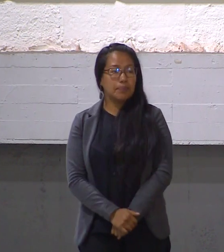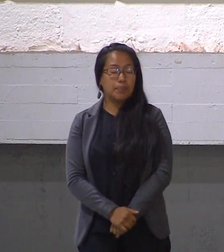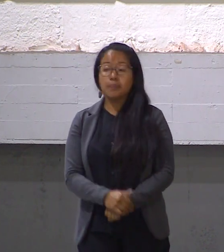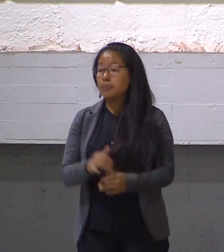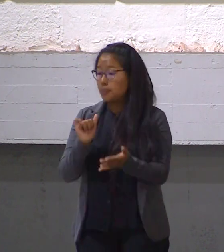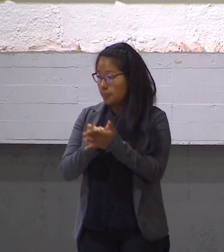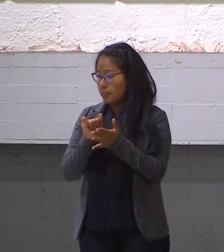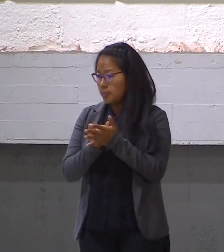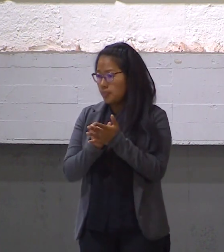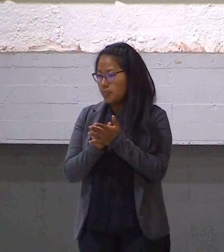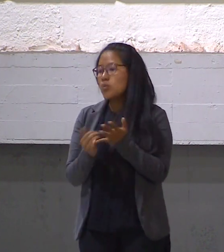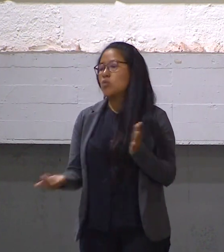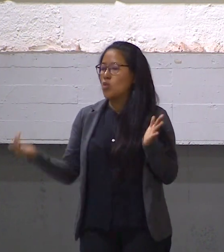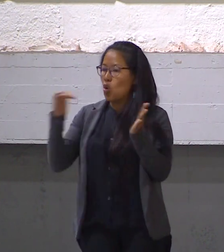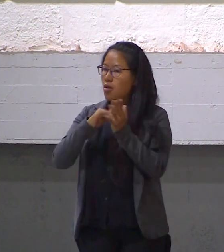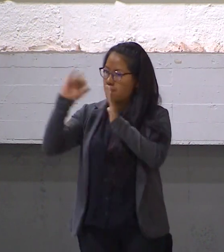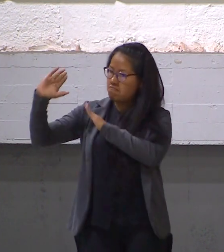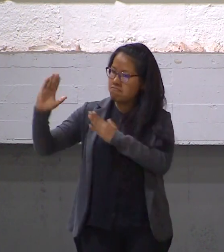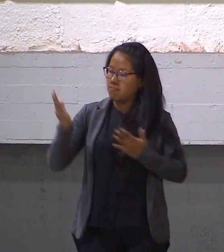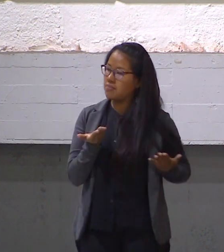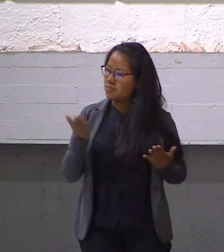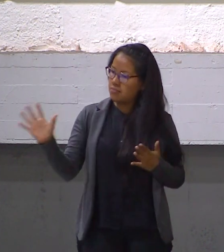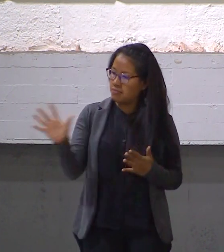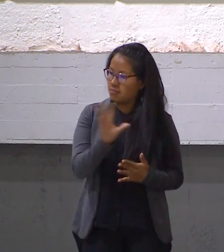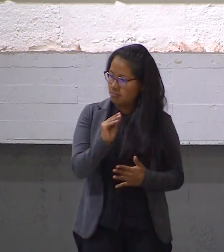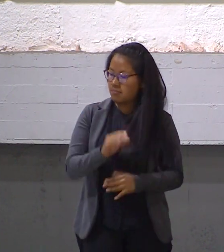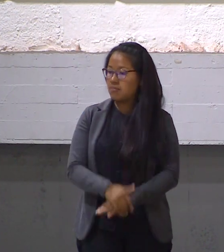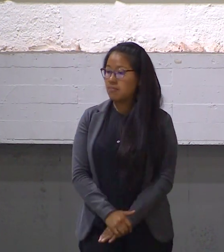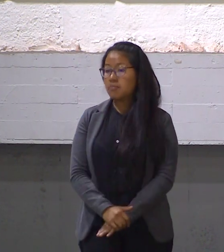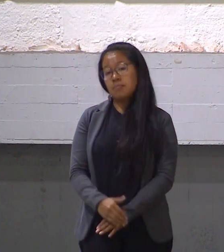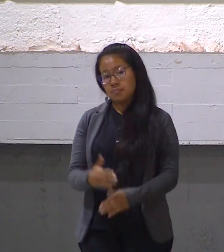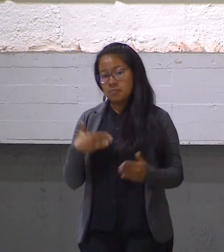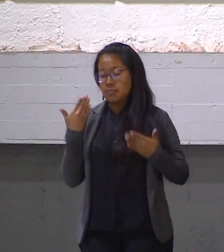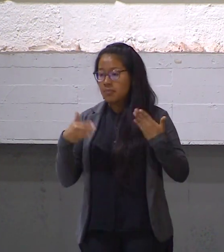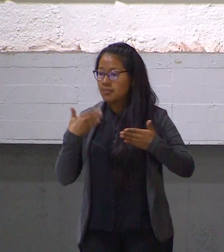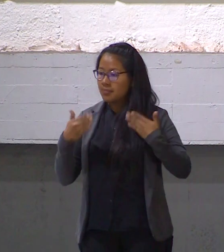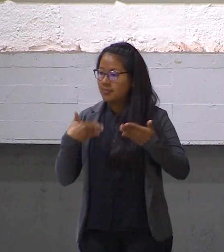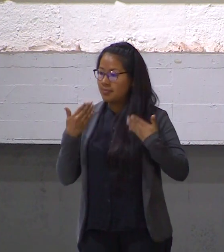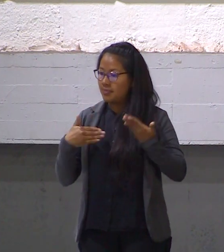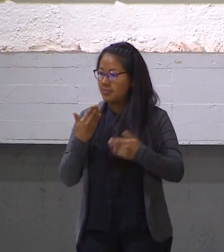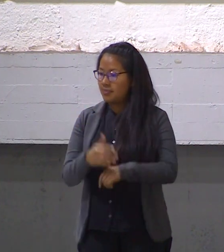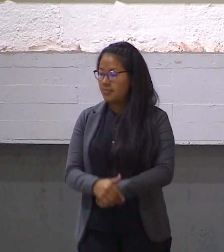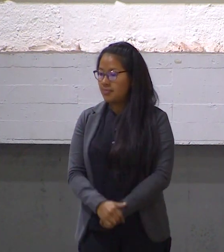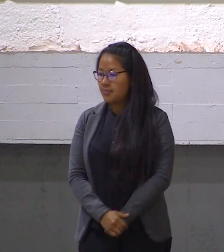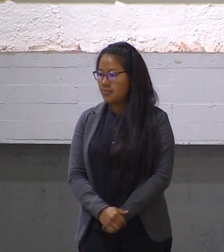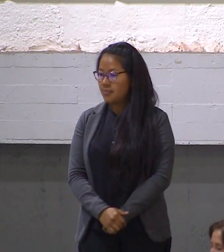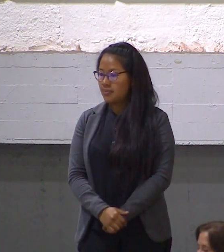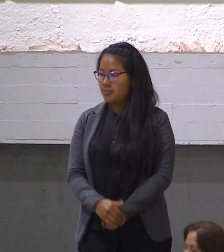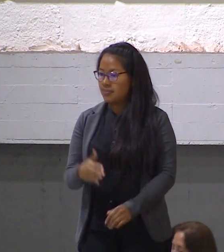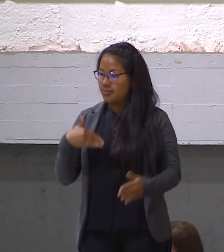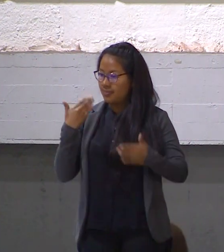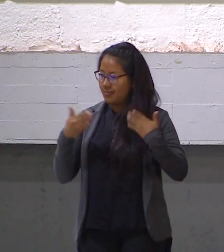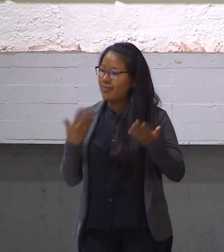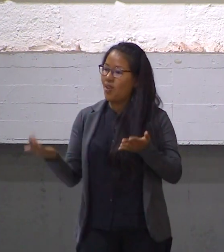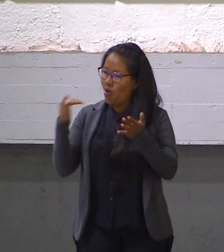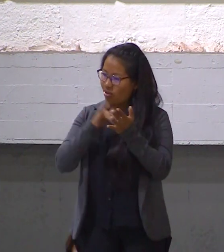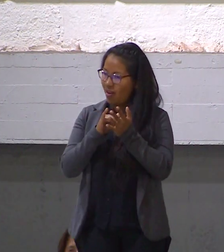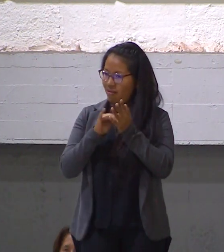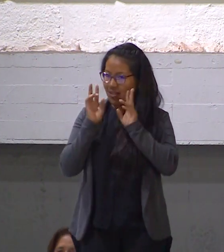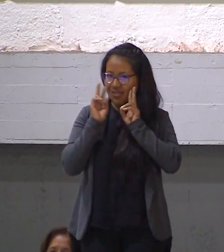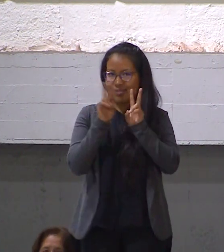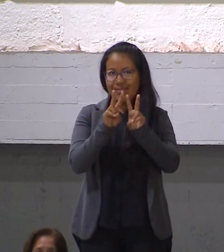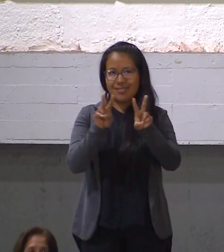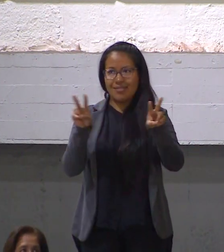nuevamente la bienvenida a todos me alegra mucho volver como a ver que hay